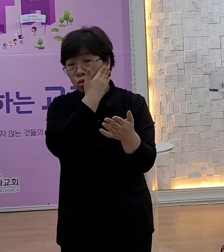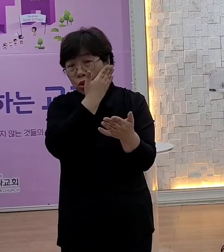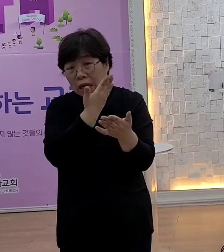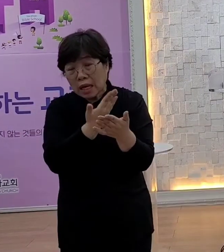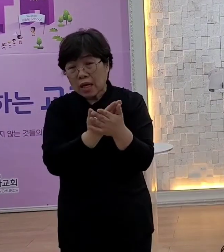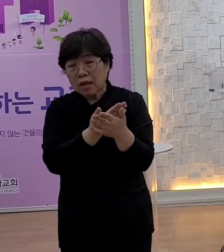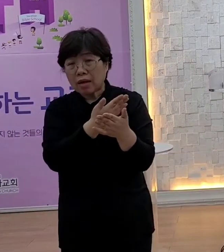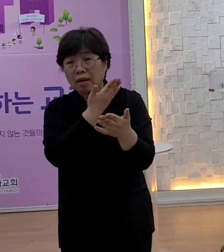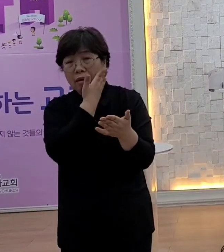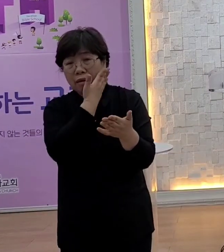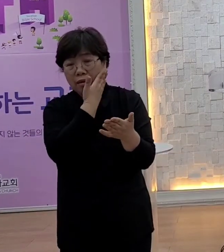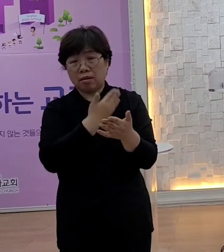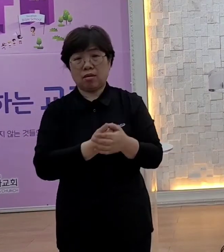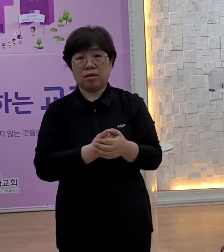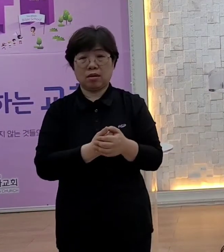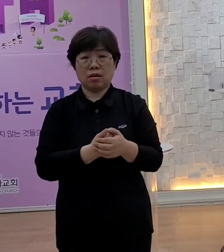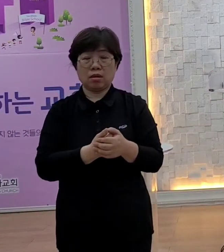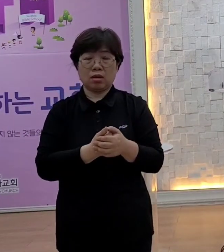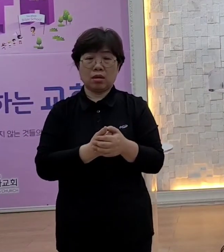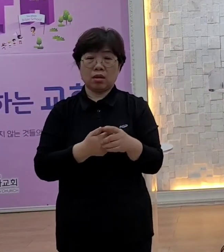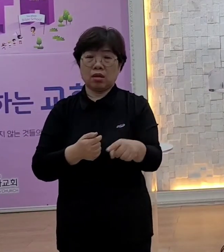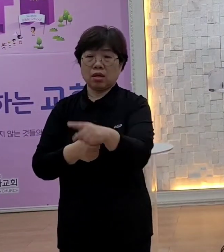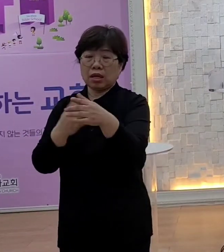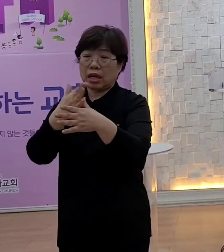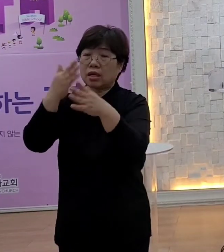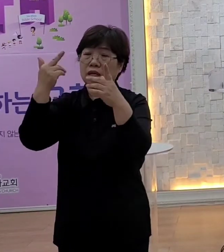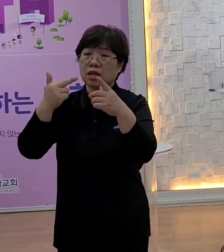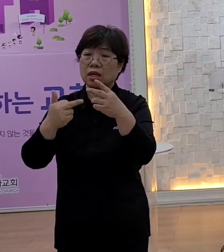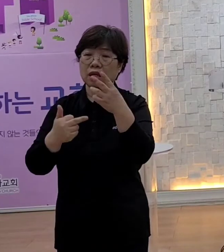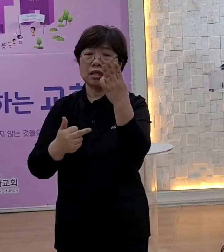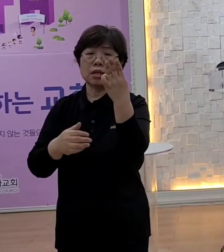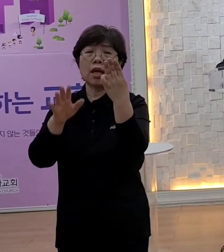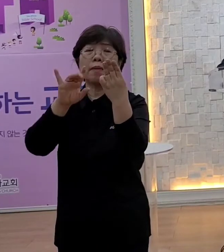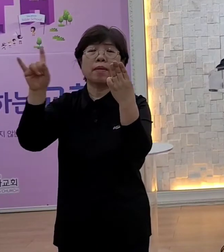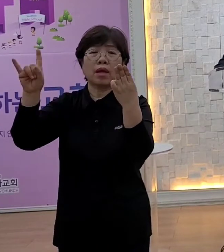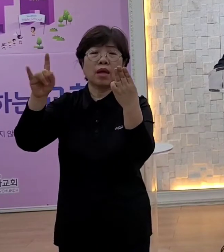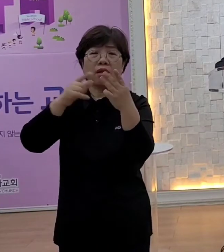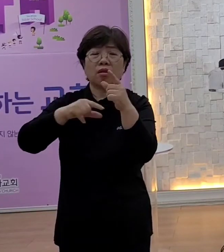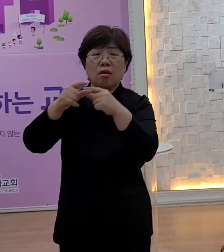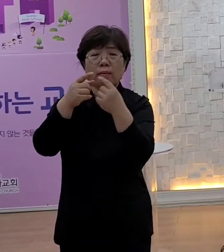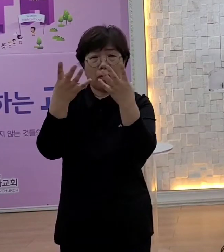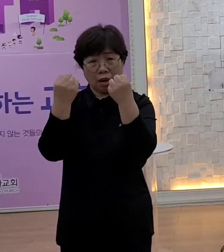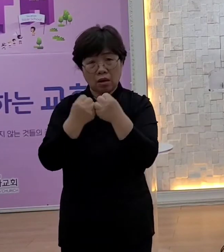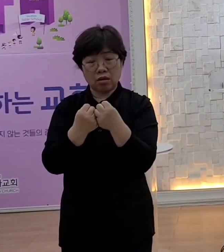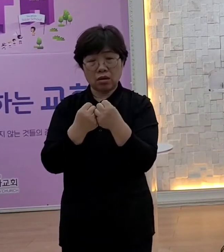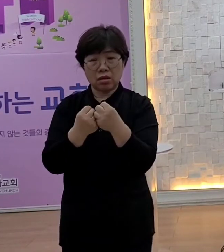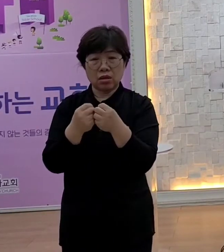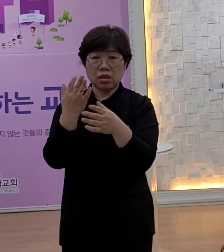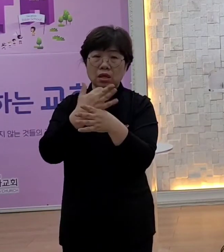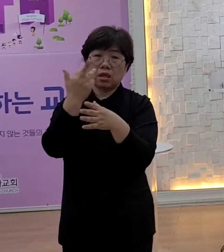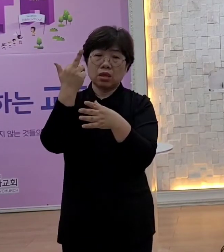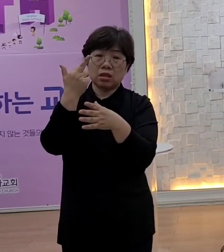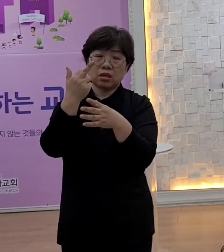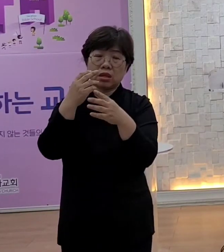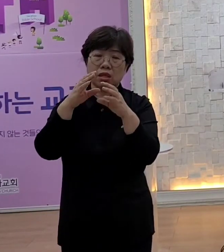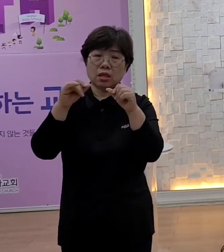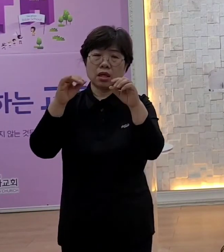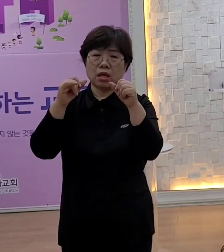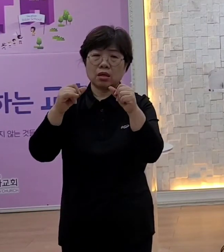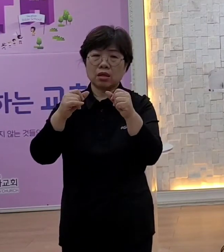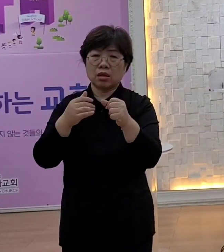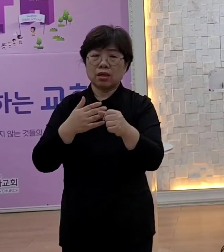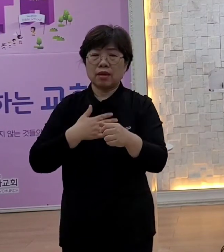여기는 그것보다 3배가 많은 36만 명이 존재하고 다 떨어져 나가고 지금 5%도 안 되는 이런